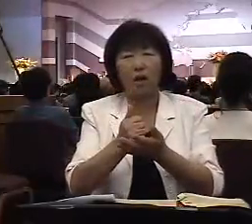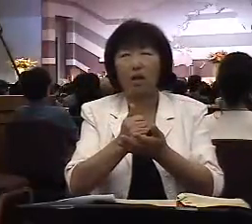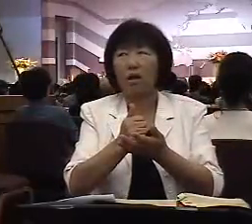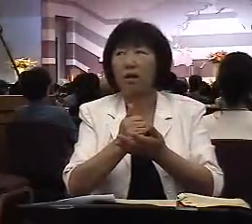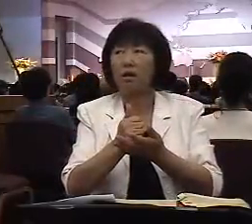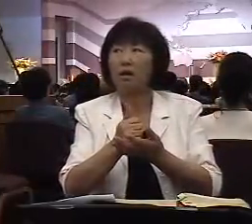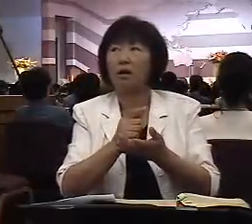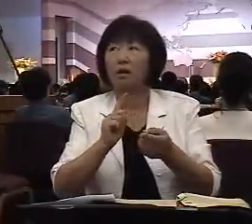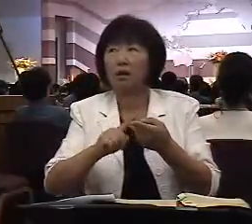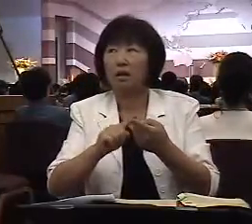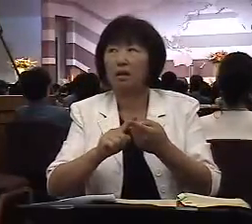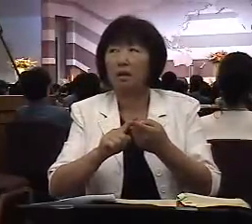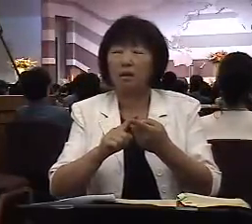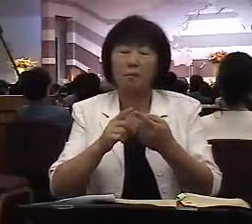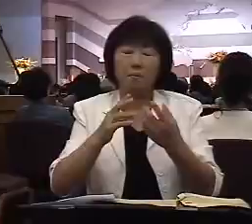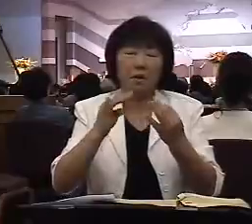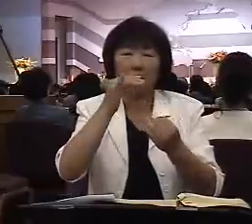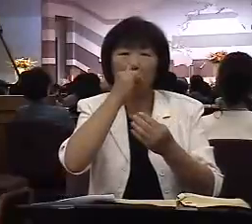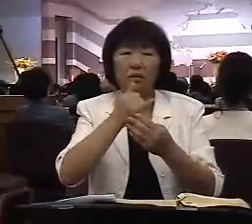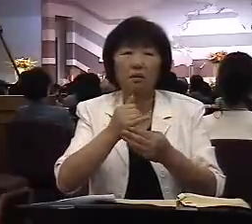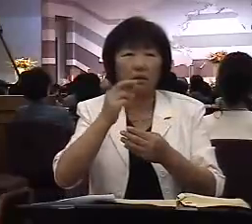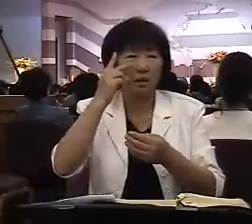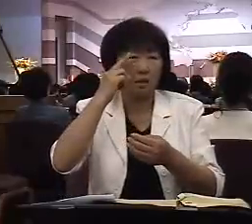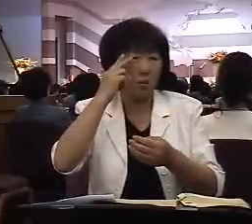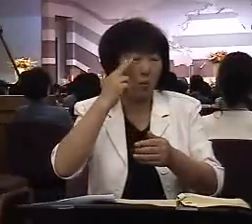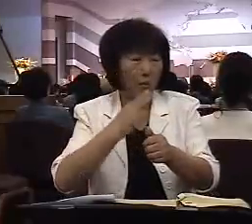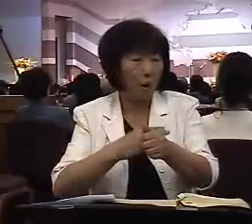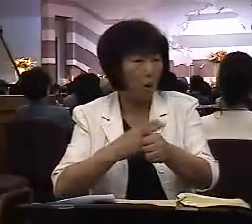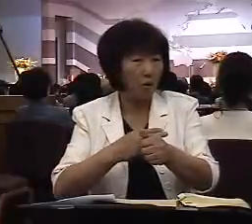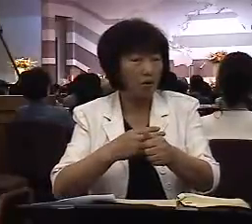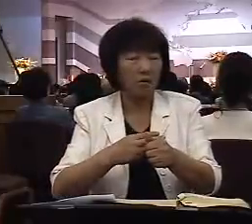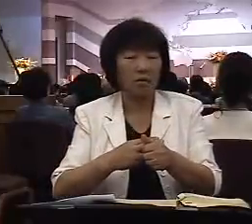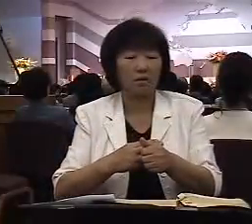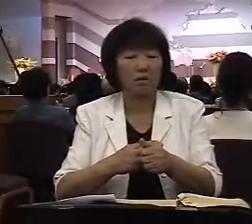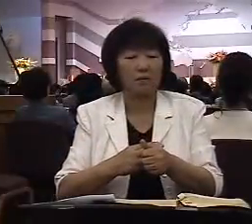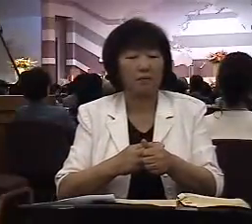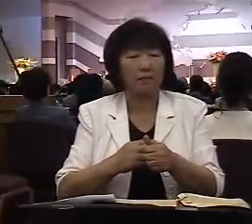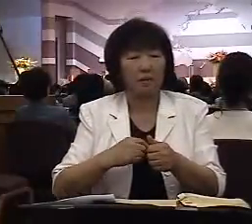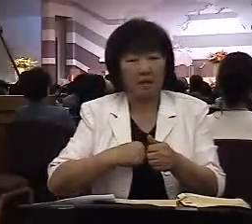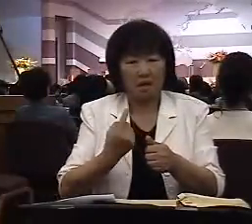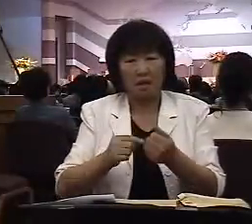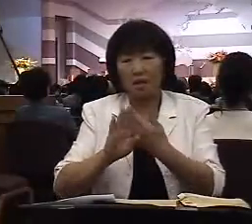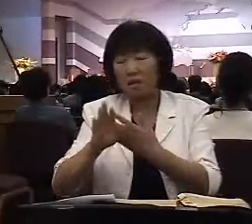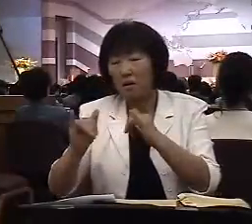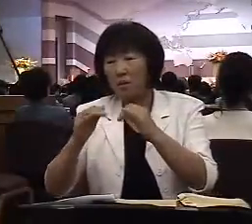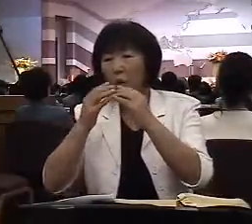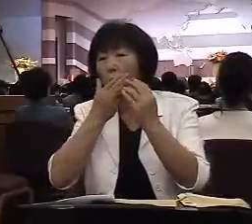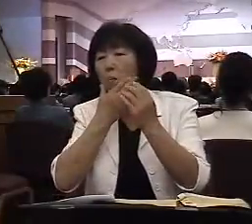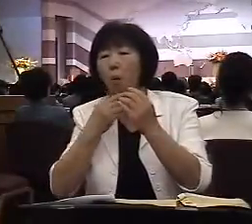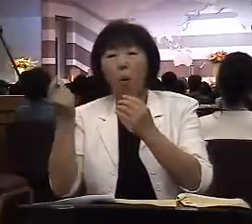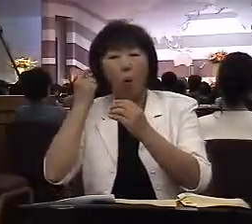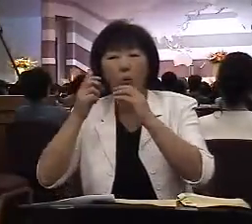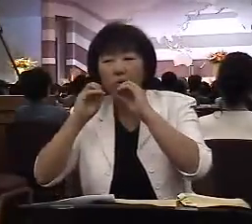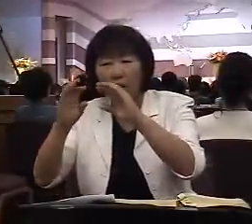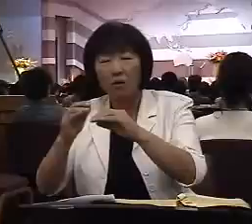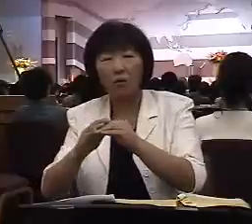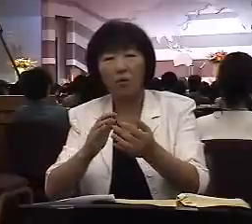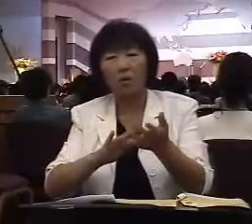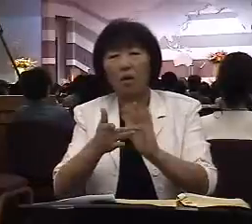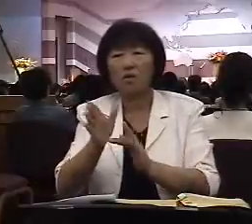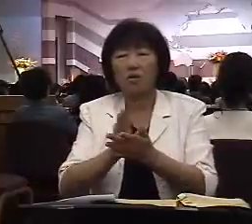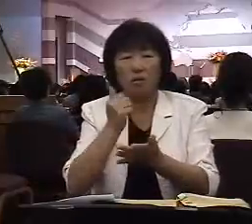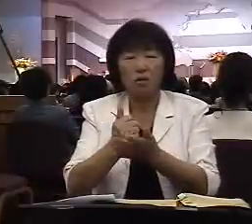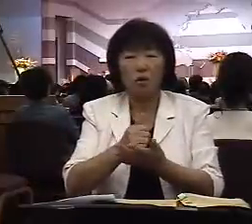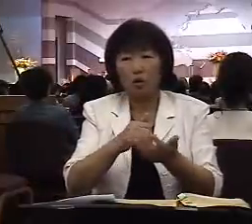사실을 말씀하고 있지 않습니까? 사도 바울이 자기가 다른 사람들에게 복음 전하고 예수 그리스도의